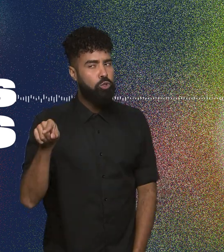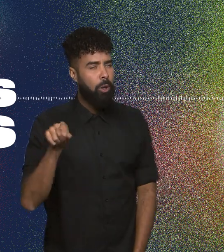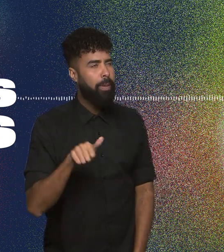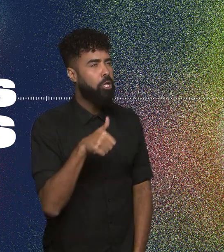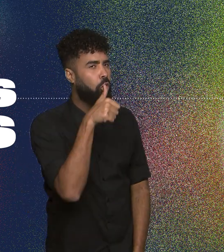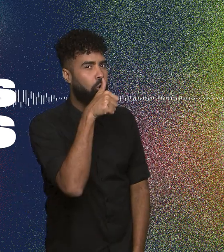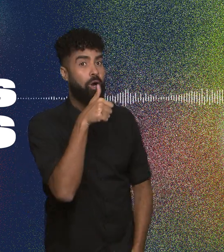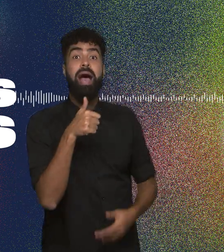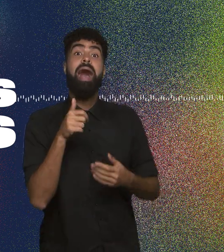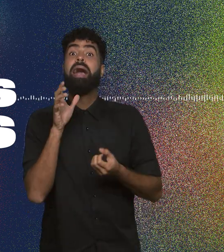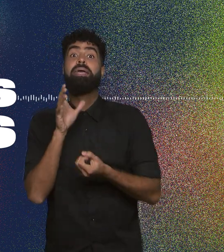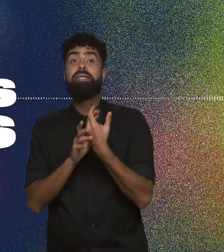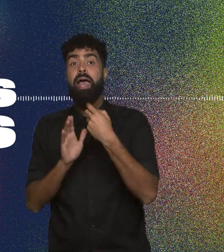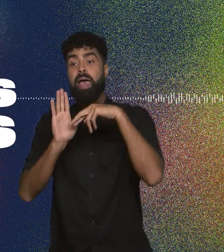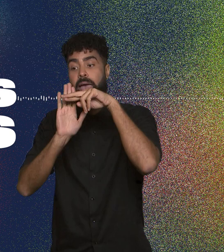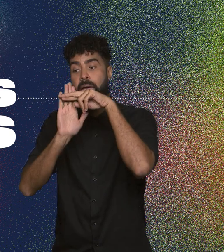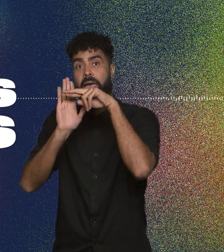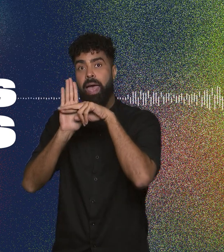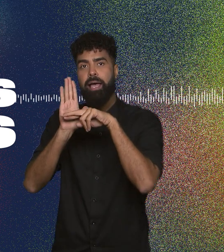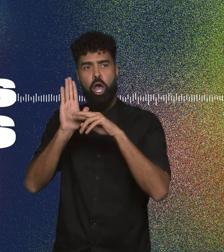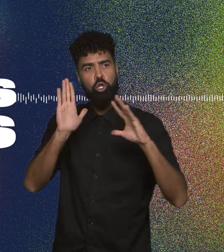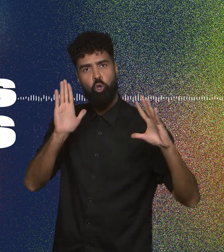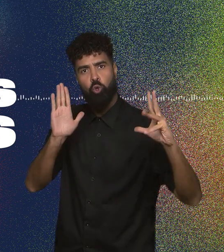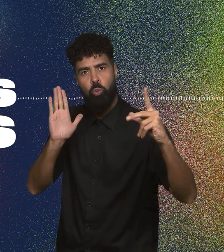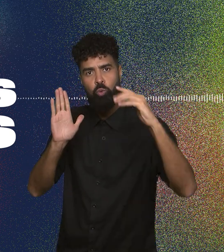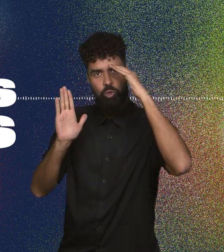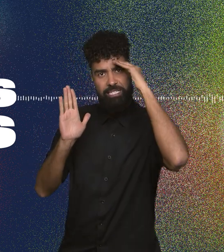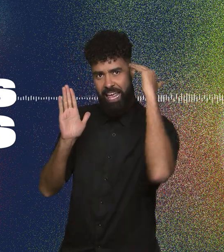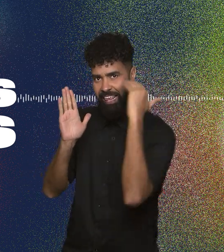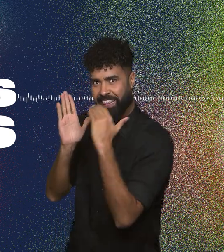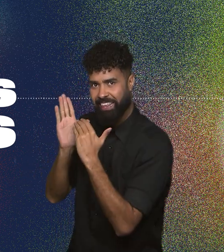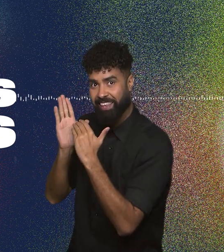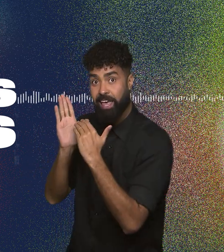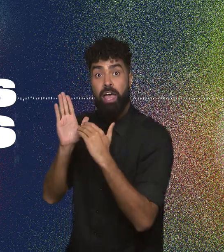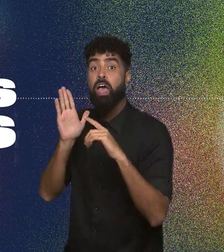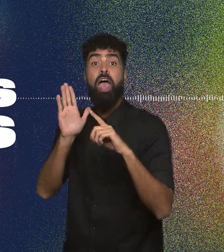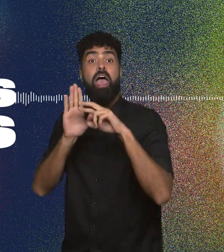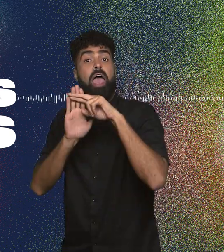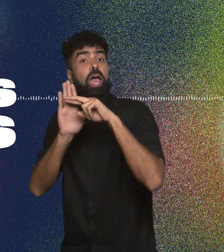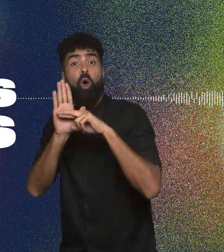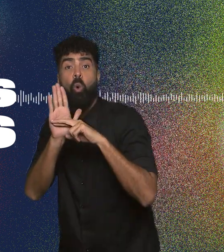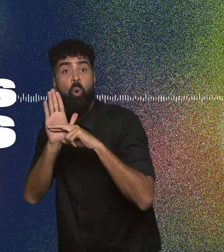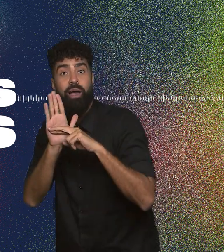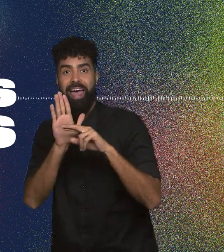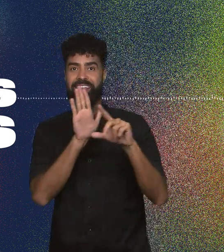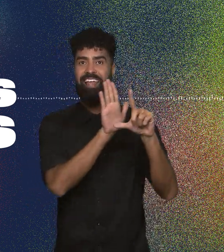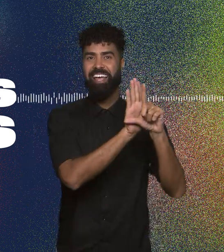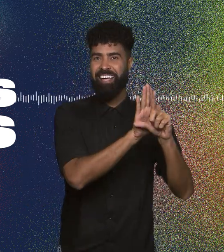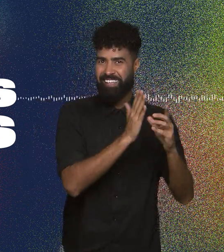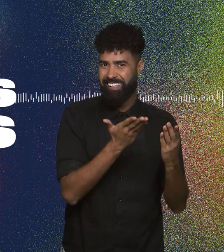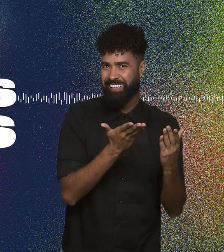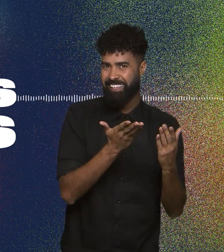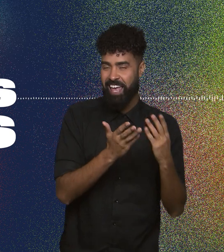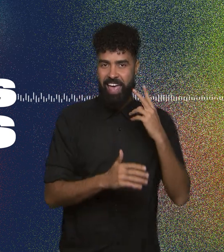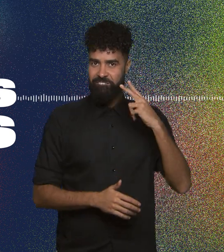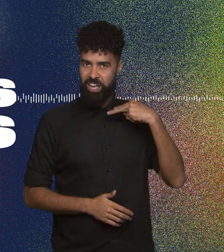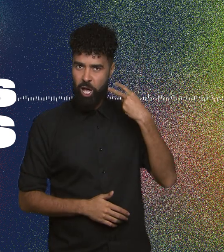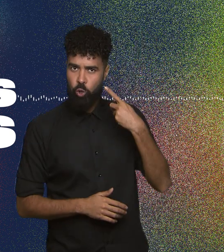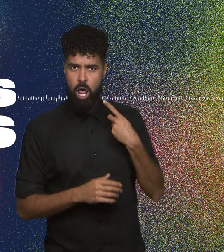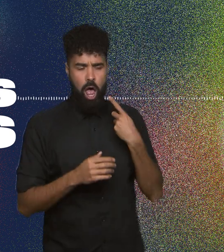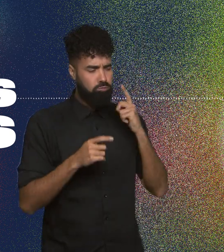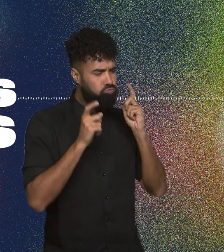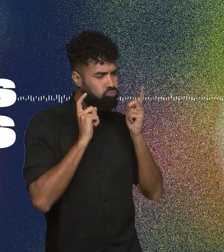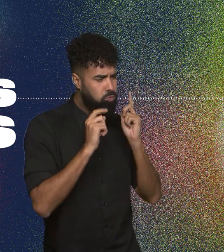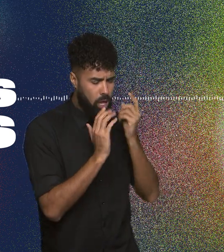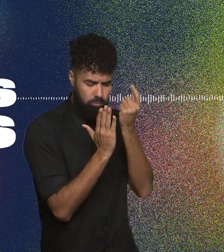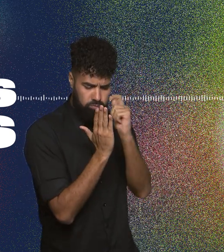as regras que todo mundo vai ter que seguir. E que regras são essas? São as leis. Então, as vereadoras, elas vão criar leis que ajudam a